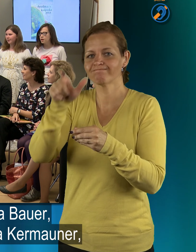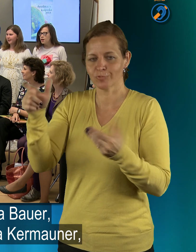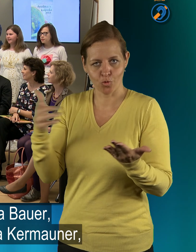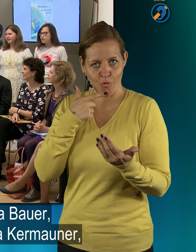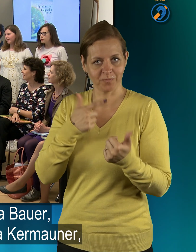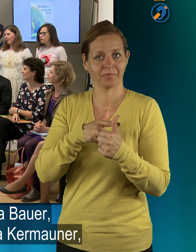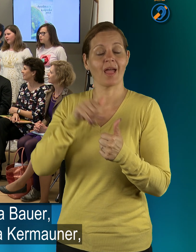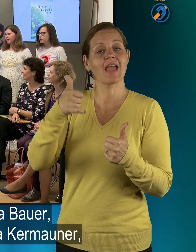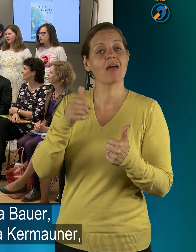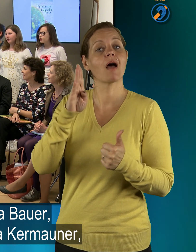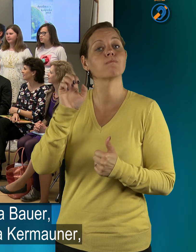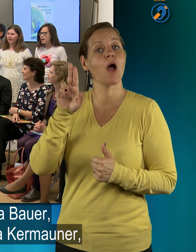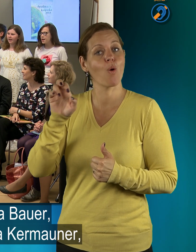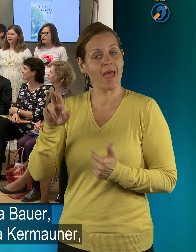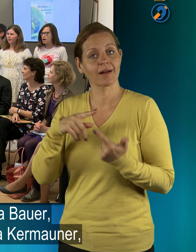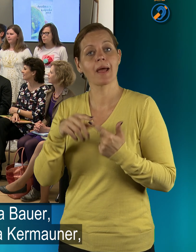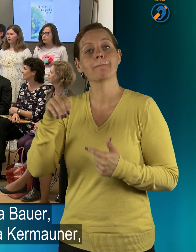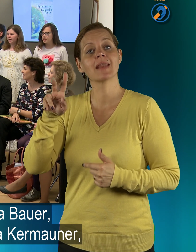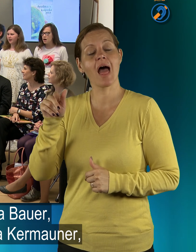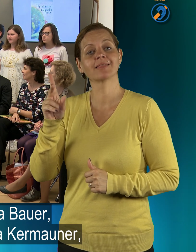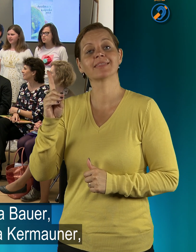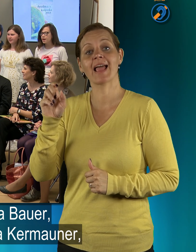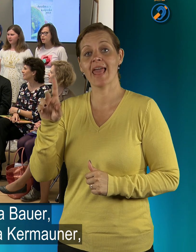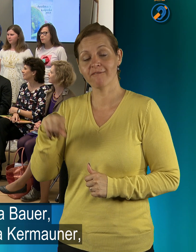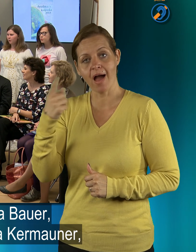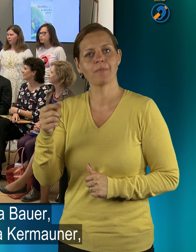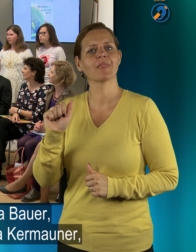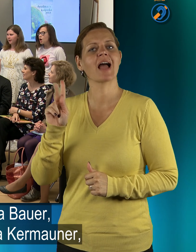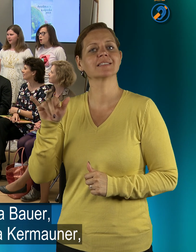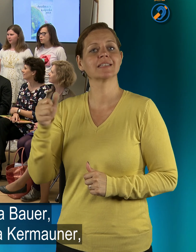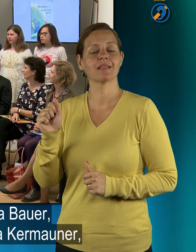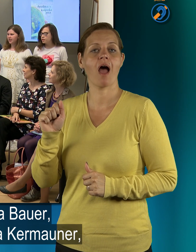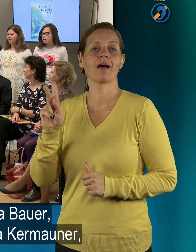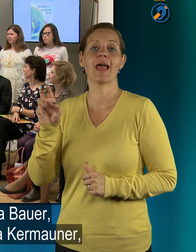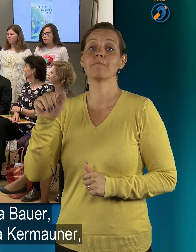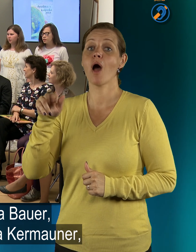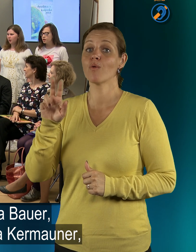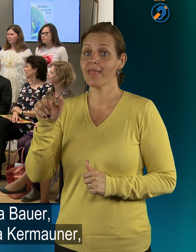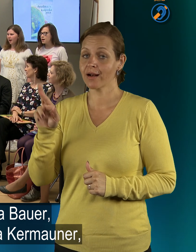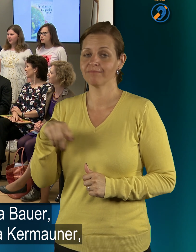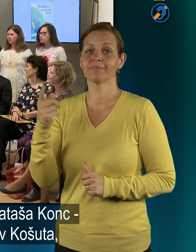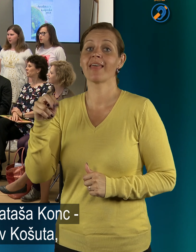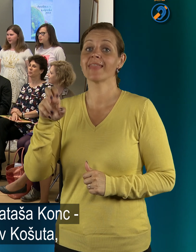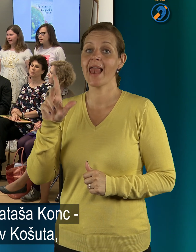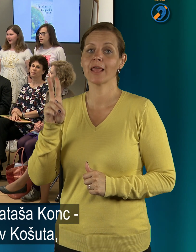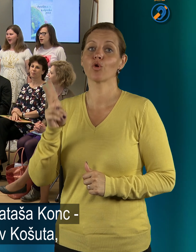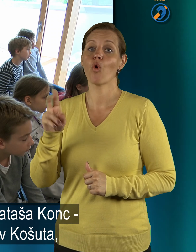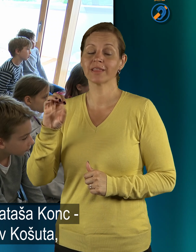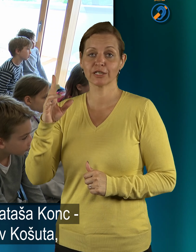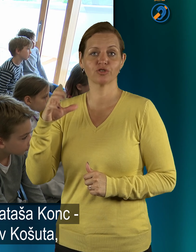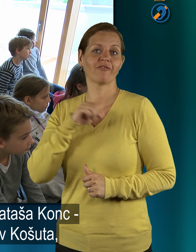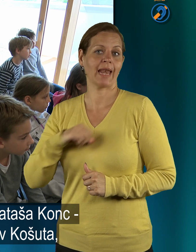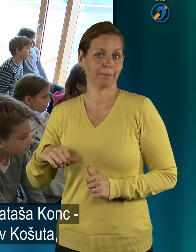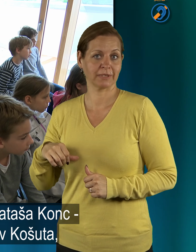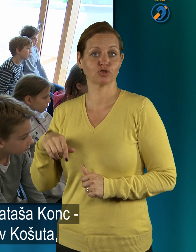Med njimi so Jana Bauer, Milan Dekleva, Aksinja Kermauner, Neli Kodrič-Filipič, Nataša